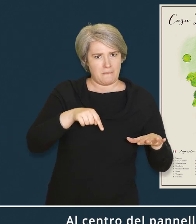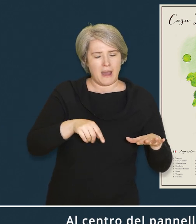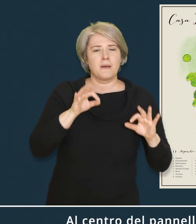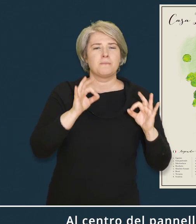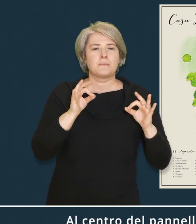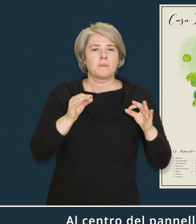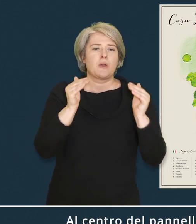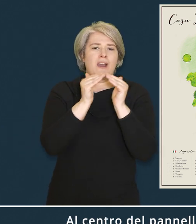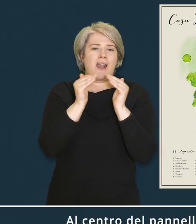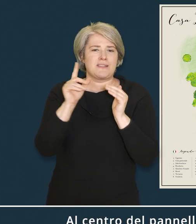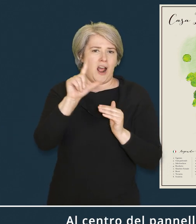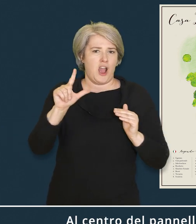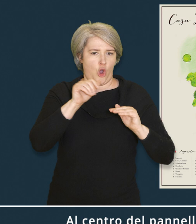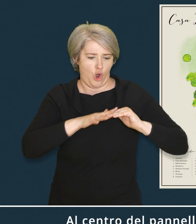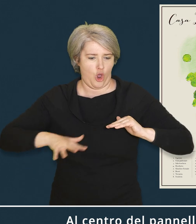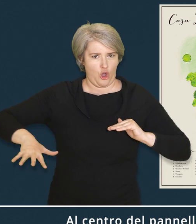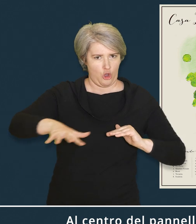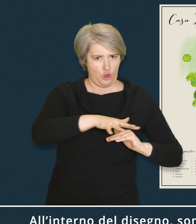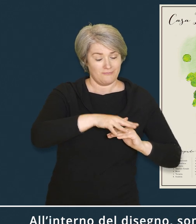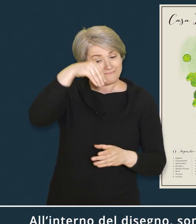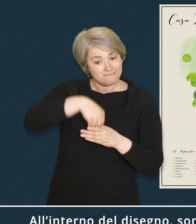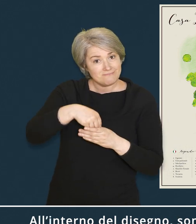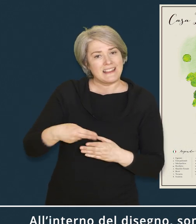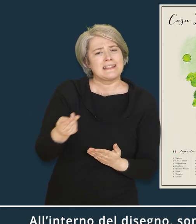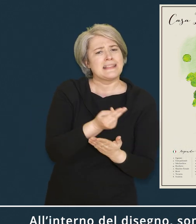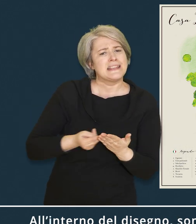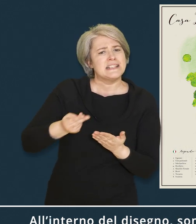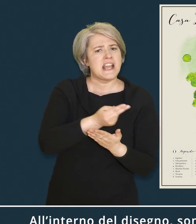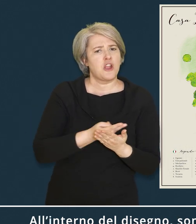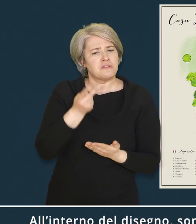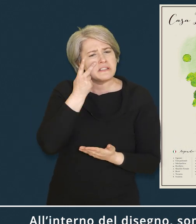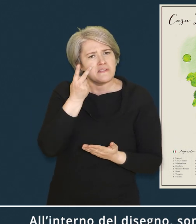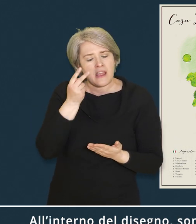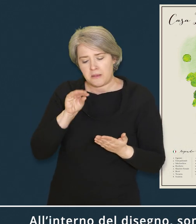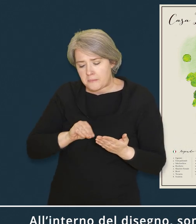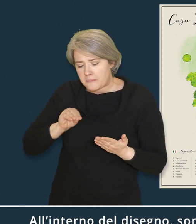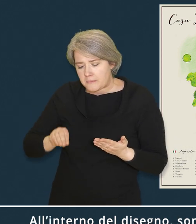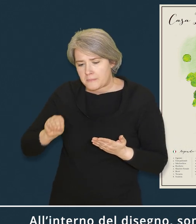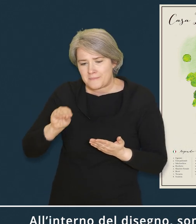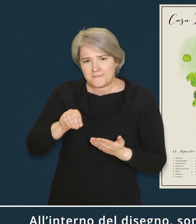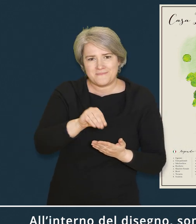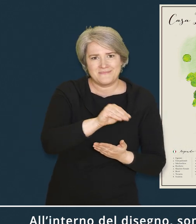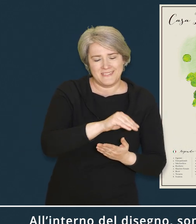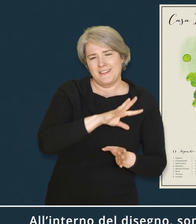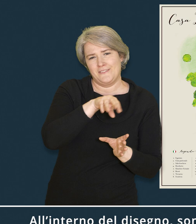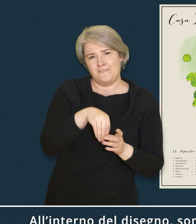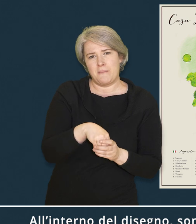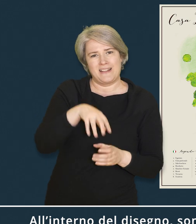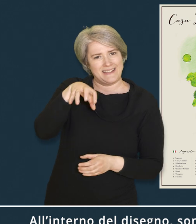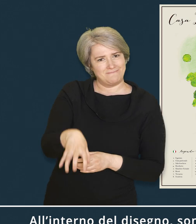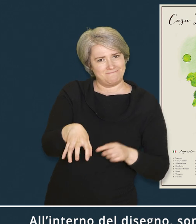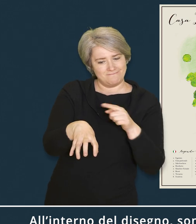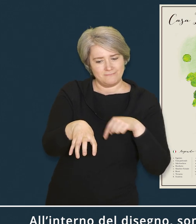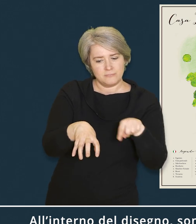rappresentata la mappa del complesso di Casa Laiolo. All'interno del disegno sono rappresentati tutti gli elementi che compongono